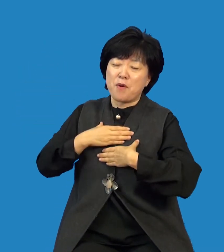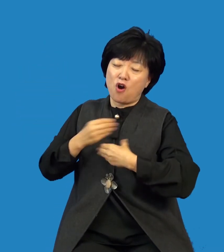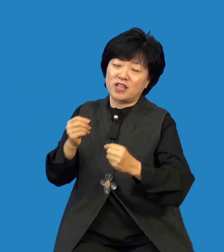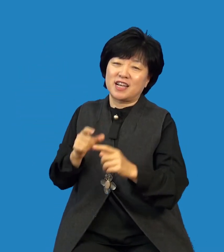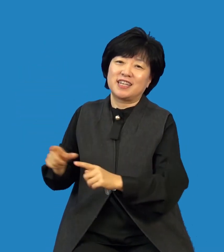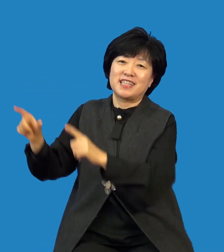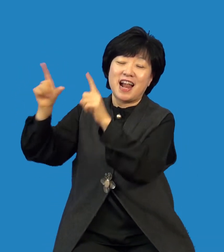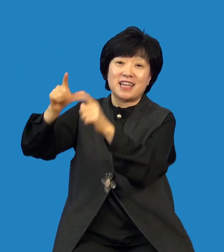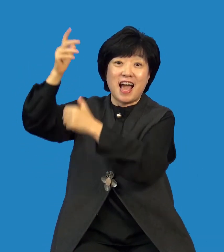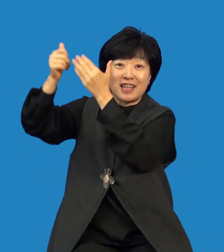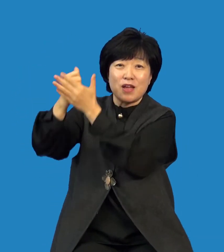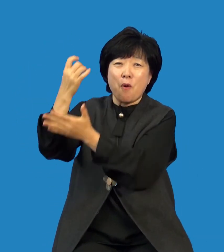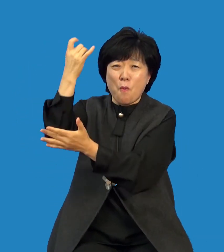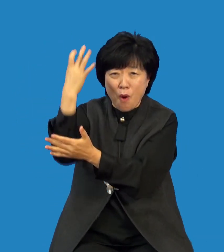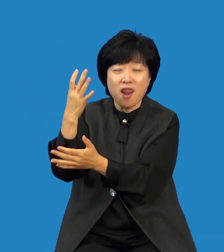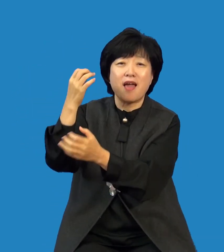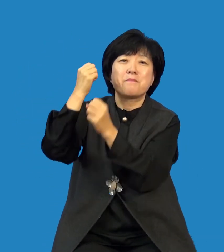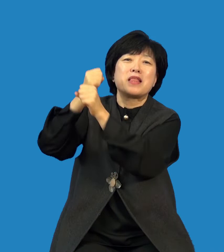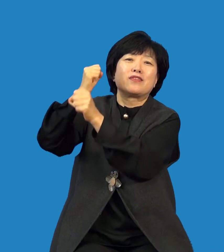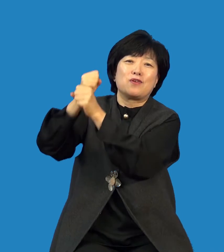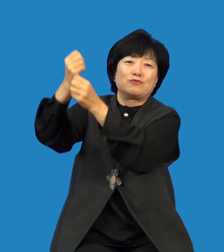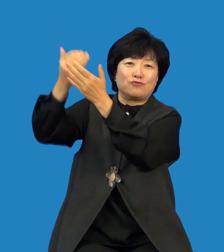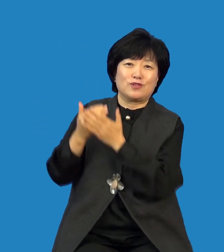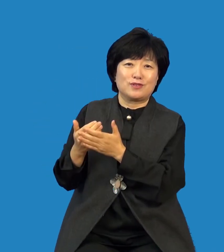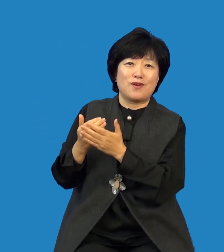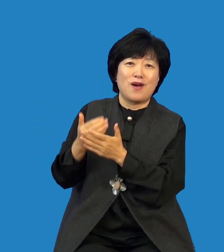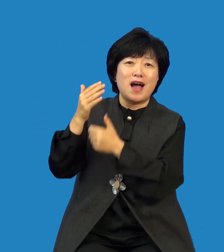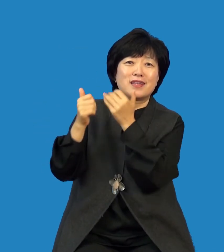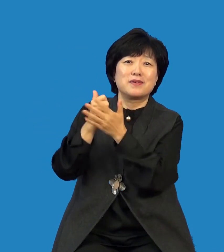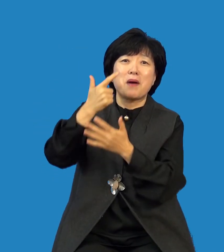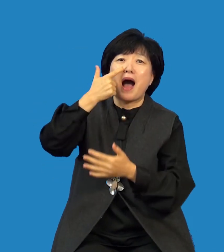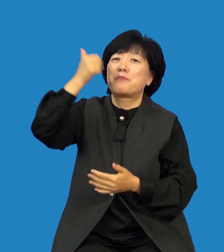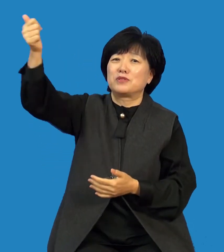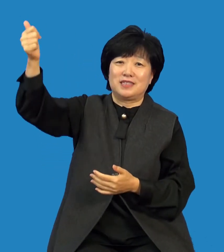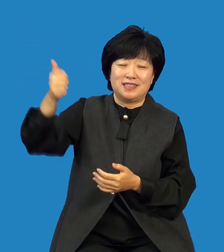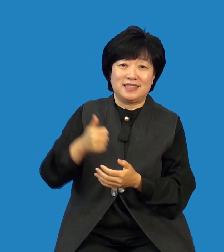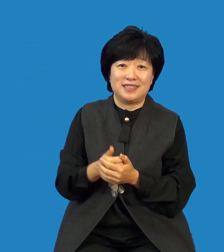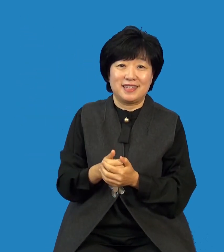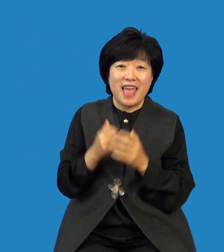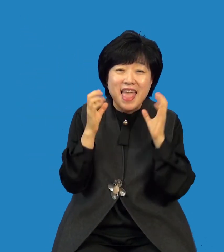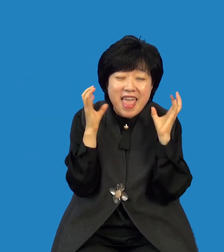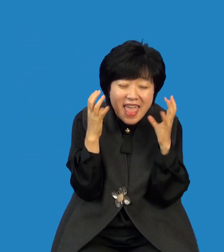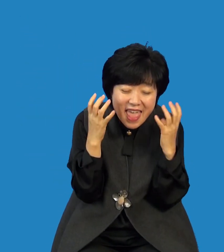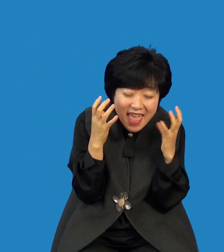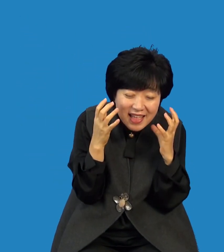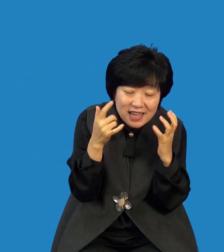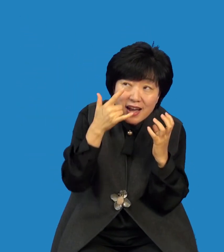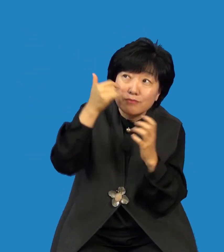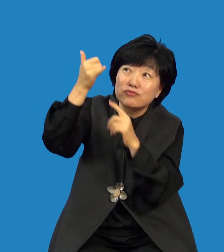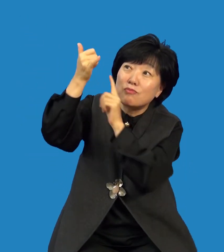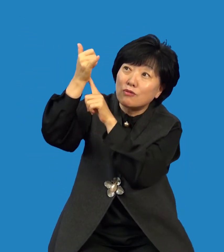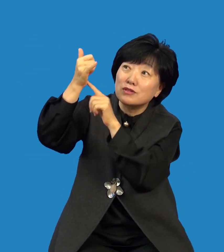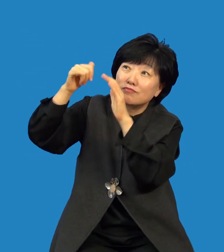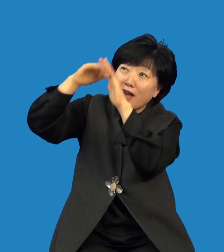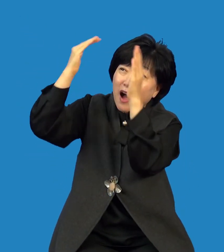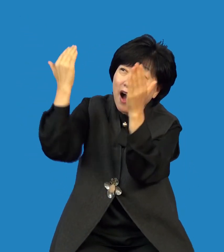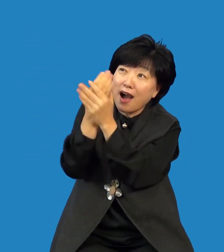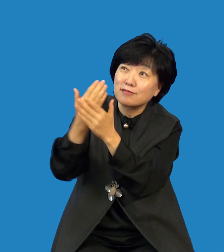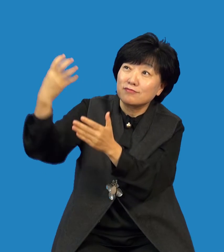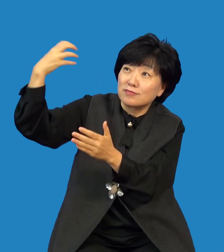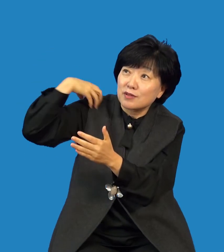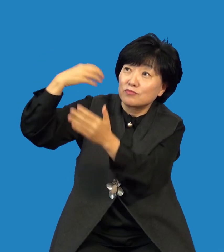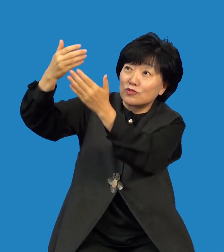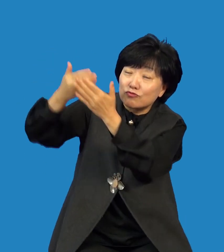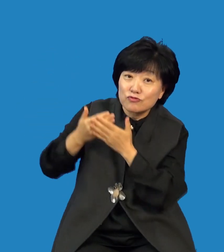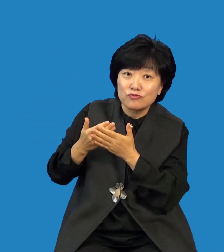것처럼 하나님은 우리의 아버지시라는 거예요. 여러분 그런 거 보셨어요? 이 초등학생이나 한 그 아래,